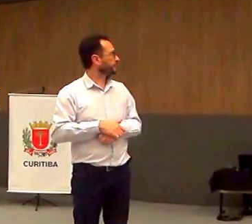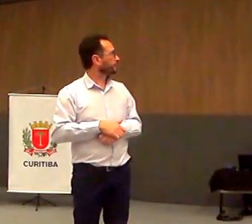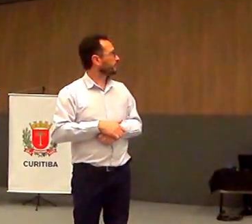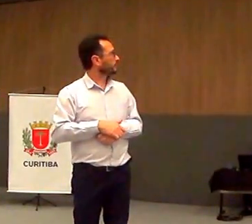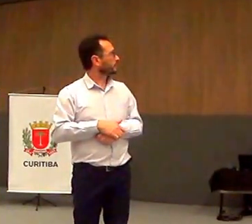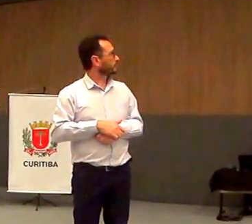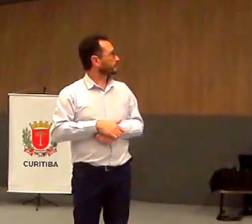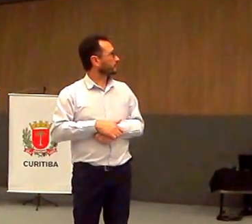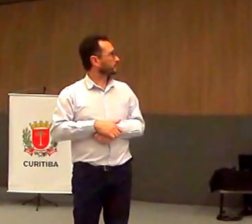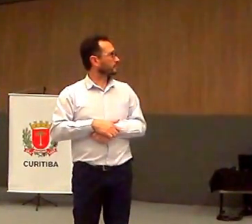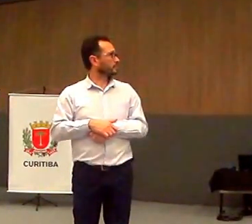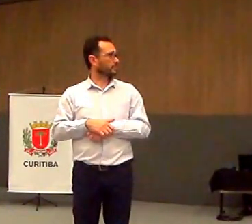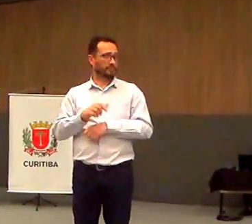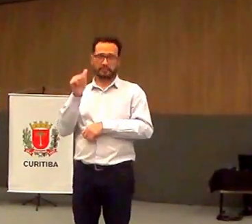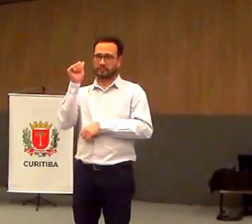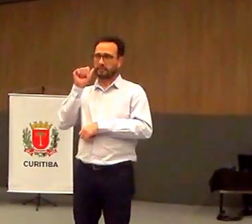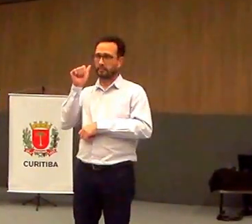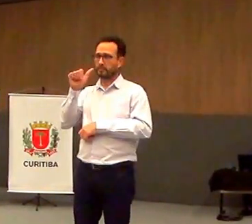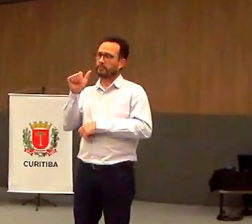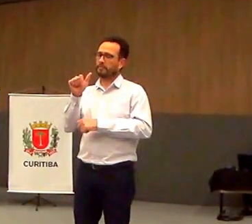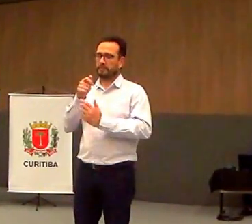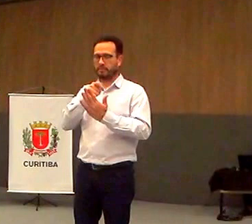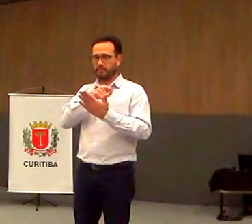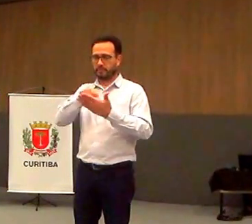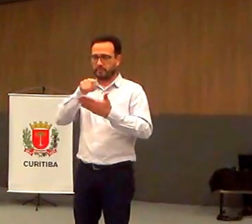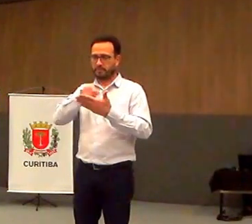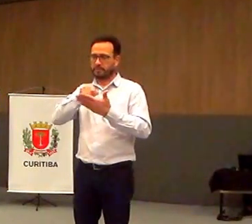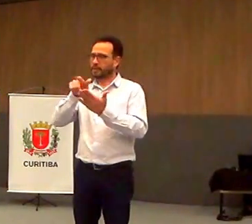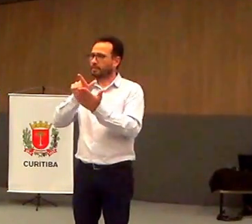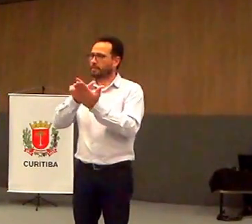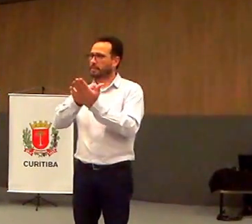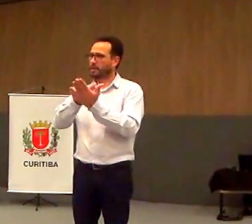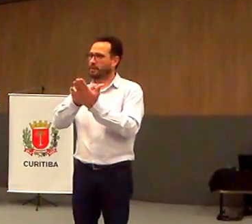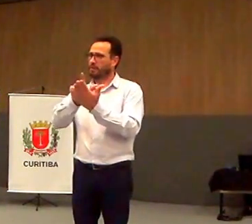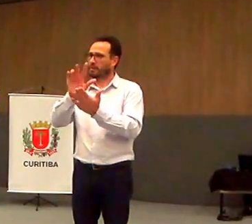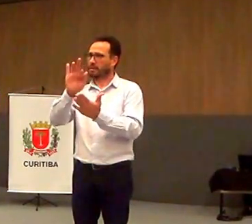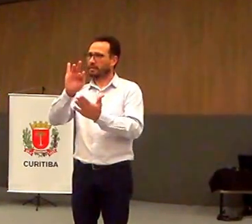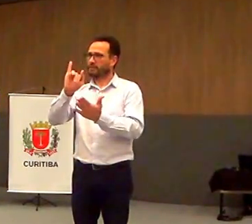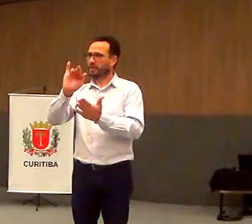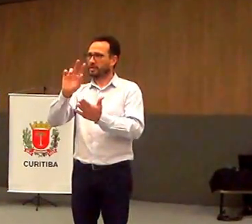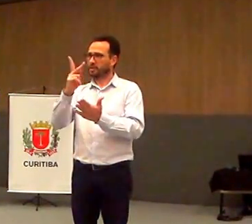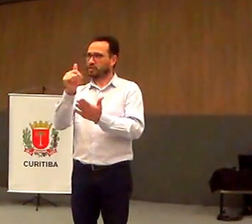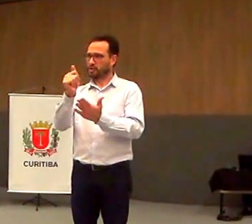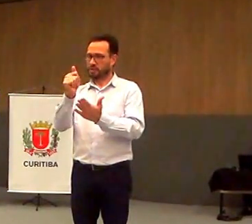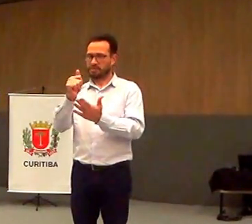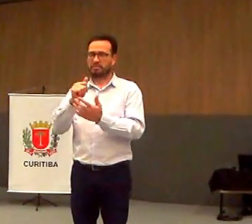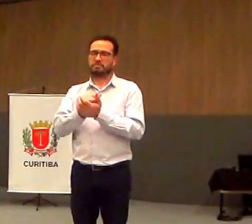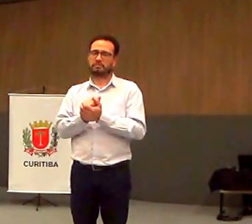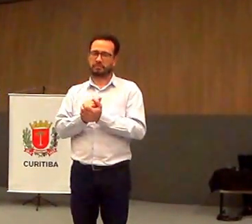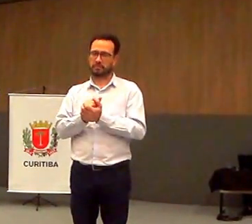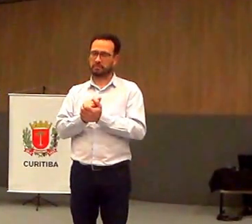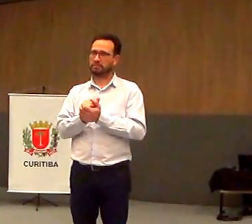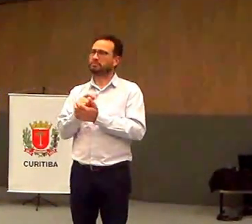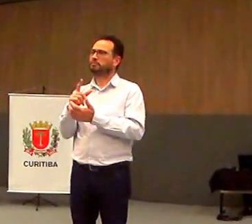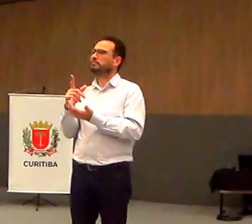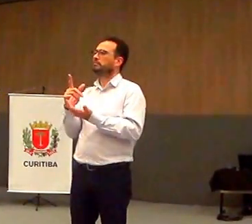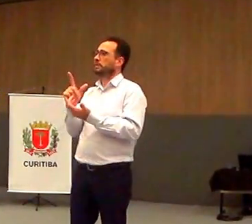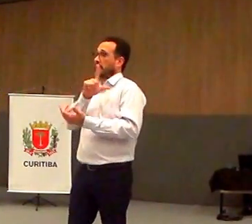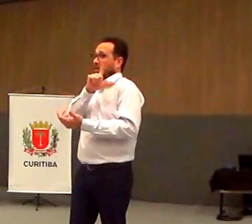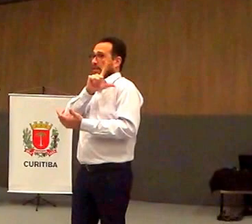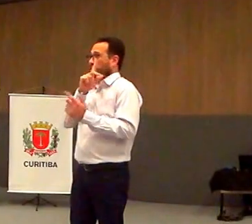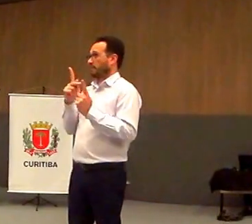A moça preenchendo a FADOP, né, essa folha de acompanhamento, a partir do caderno de cada líder que visitou aqueles 8 a 10